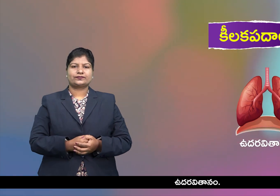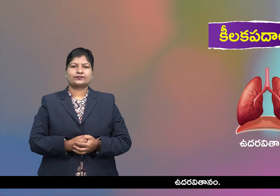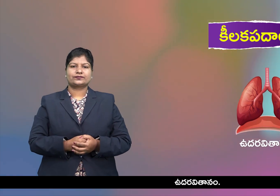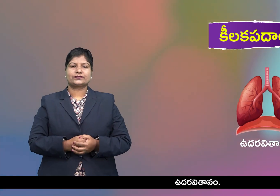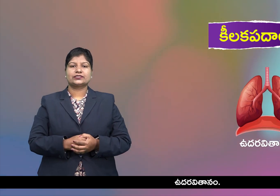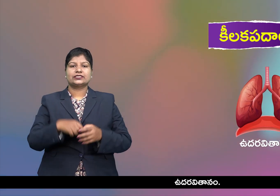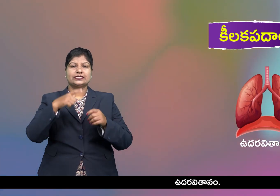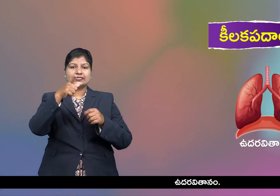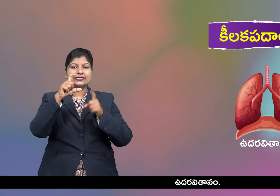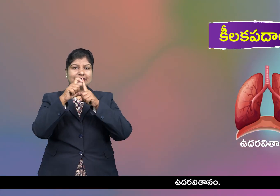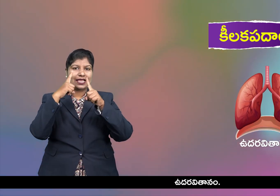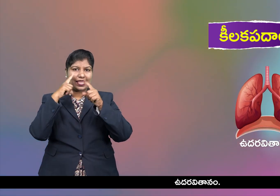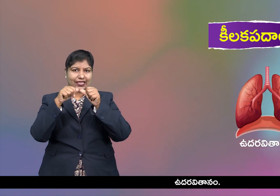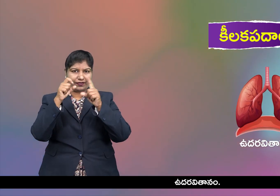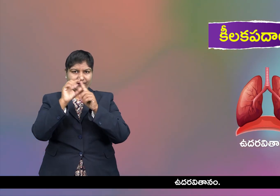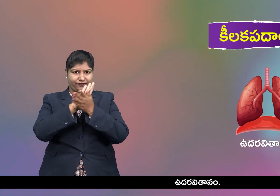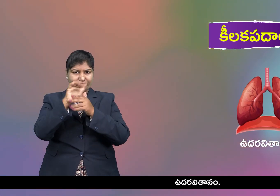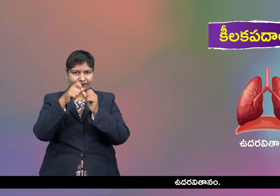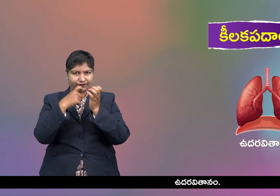ఉదర వితానం,